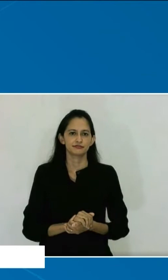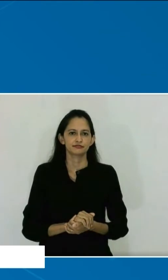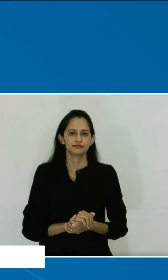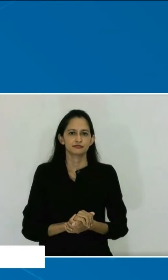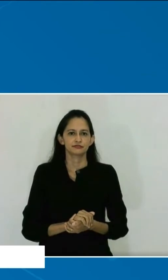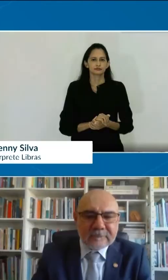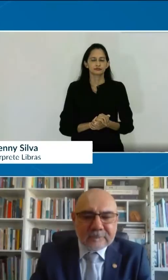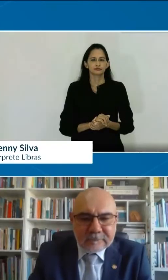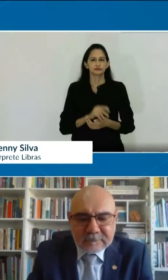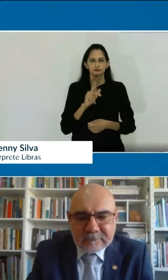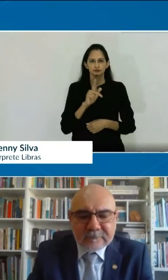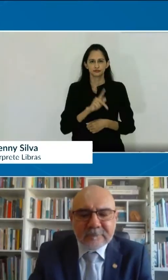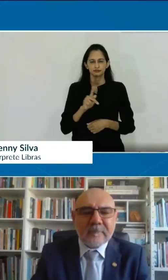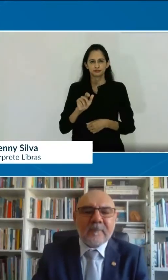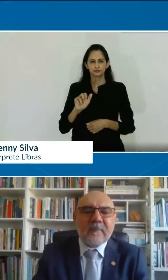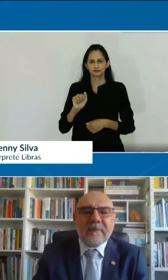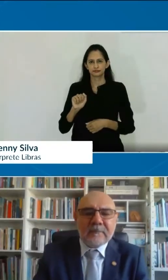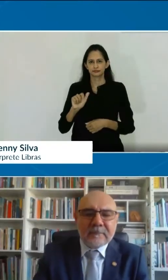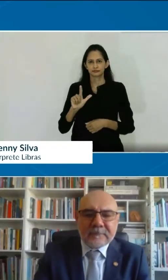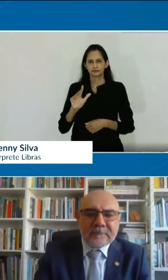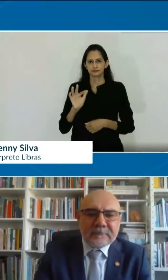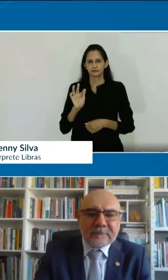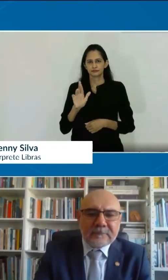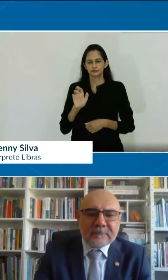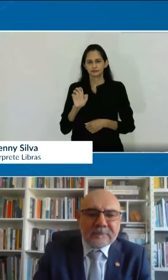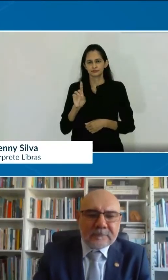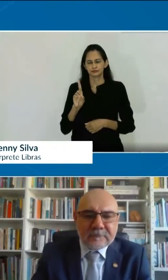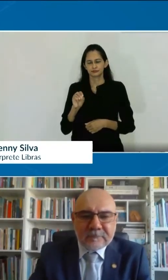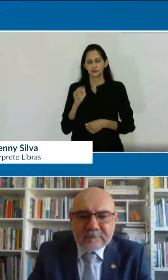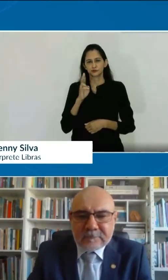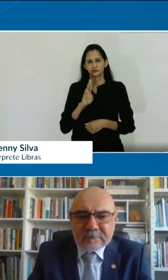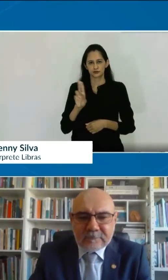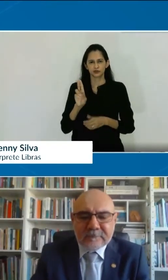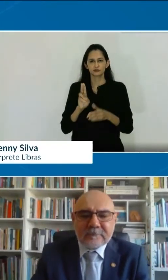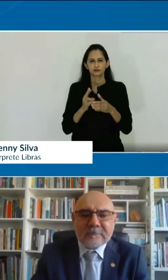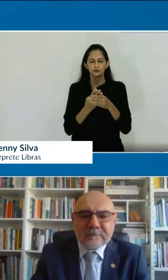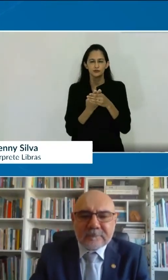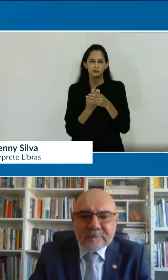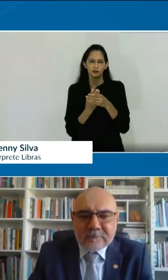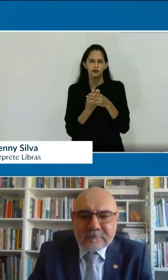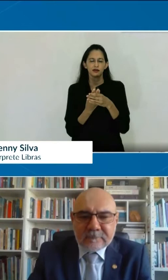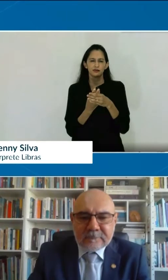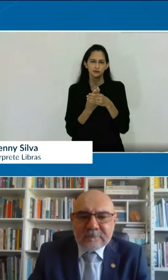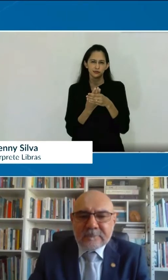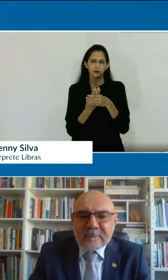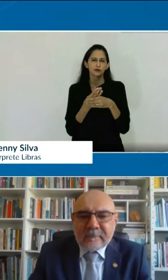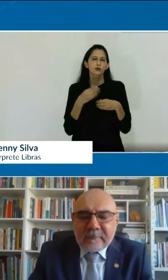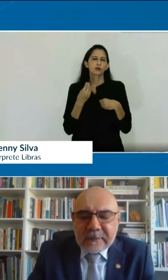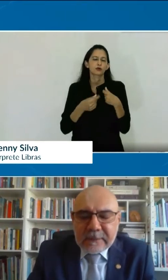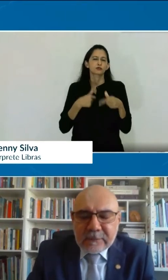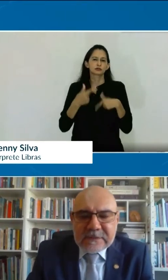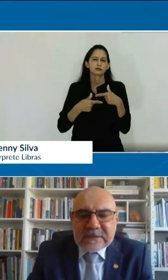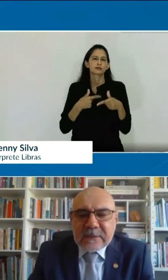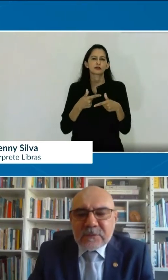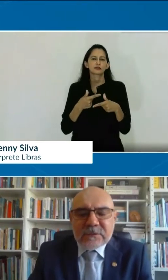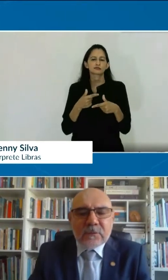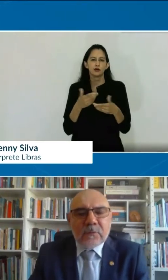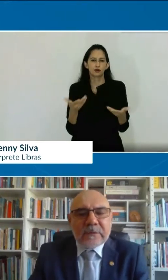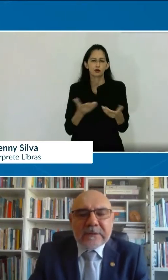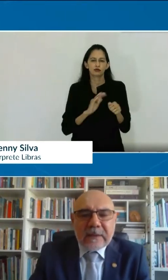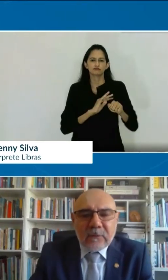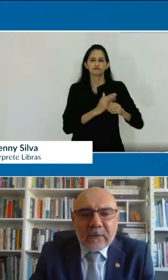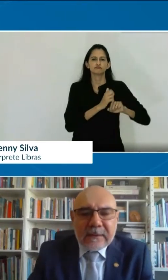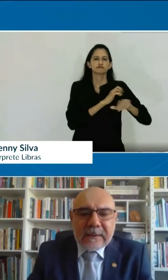E, professor Alfredo, na Universidade Federal de Pernambuco, como estão as atividades aí em meio à pandemia? Nós